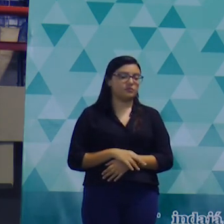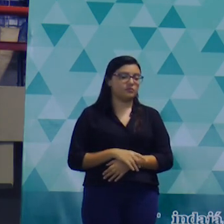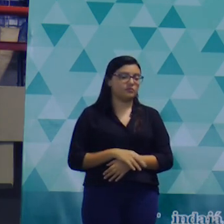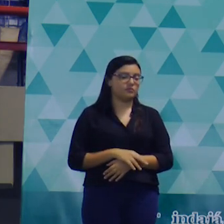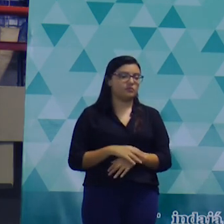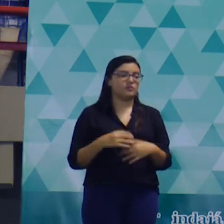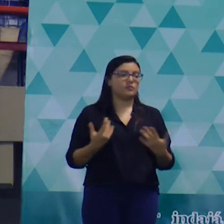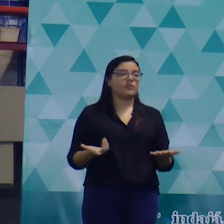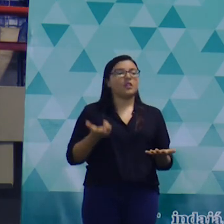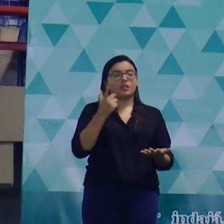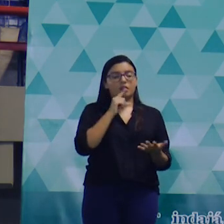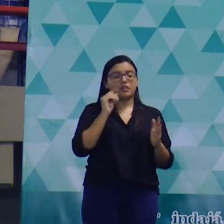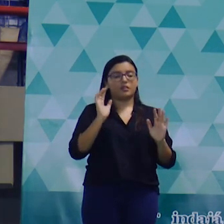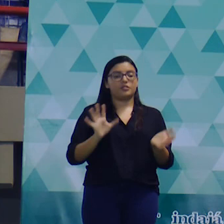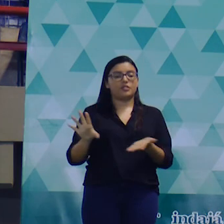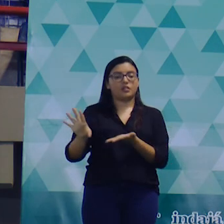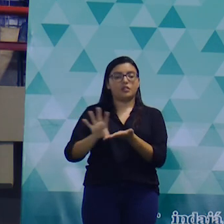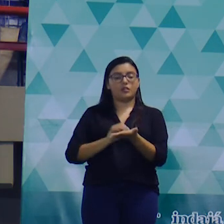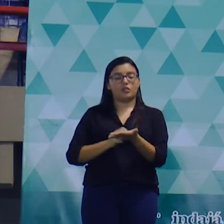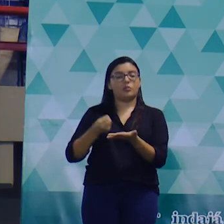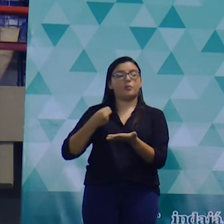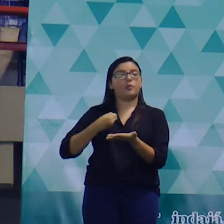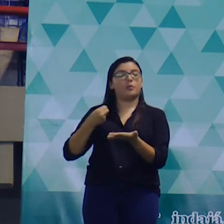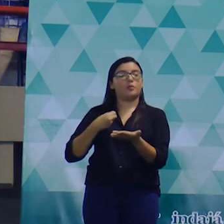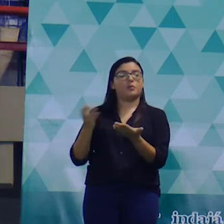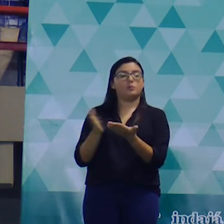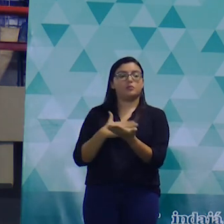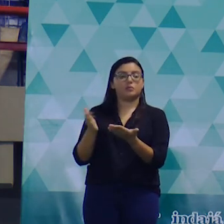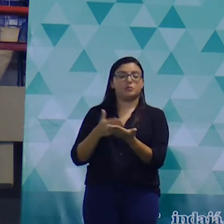Para quem já copiou, a próxima questão que eu vou resolver,